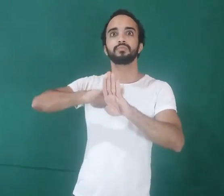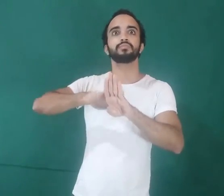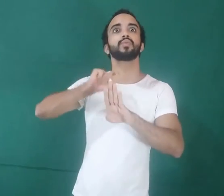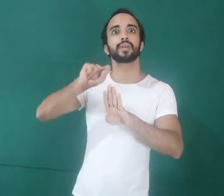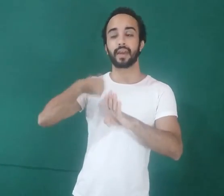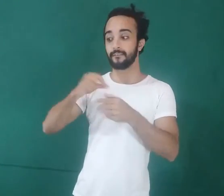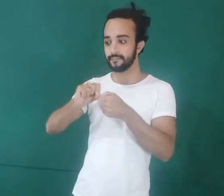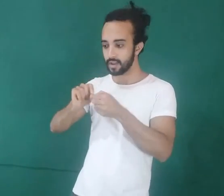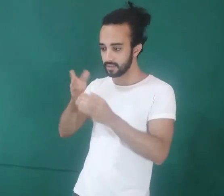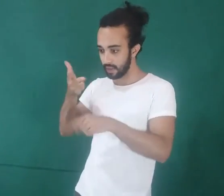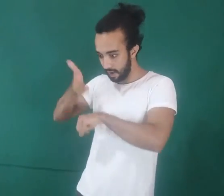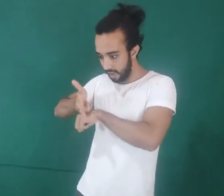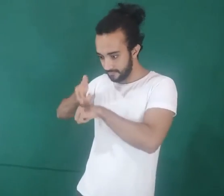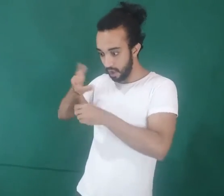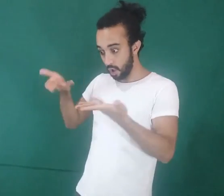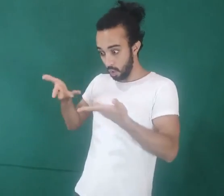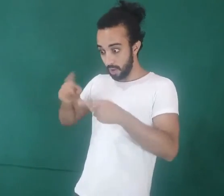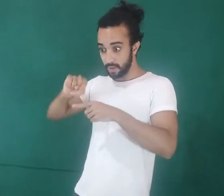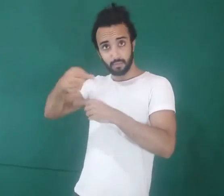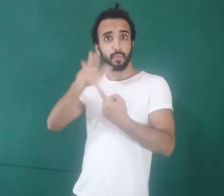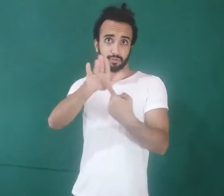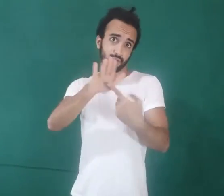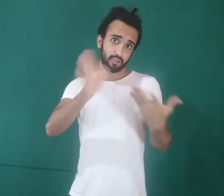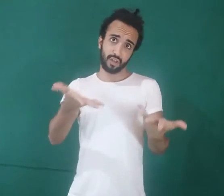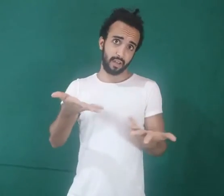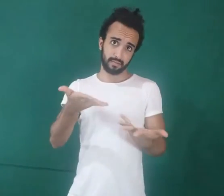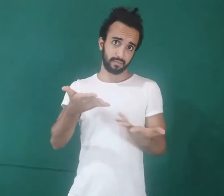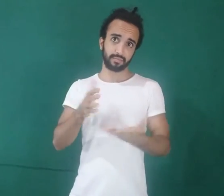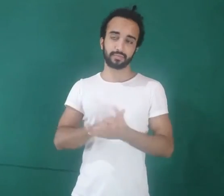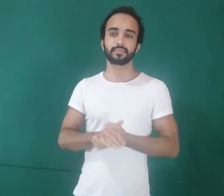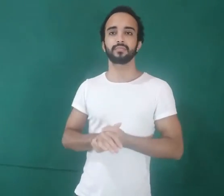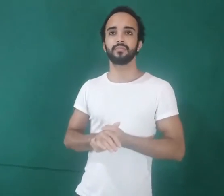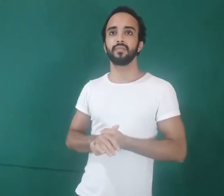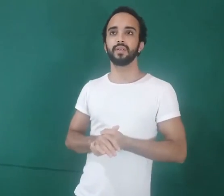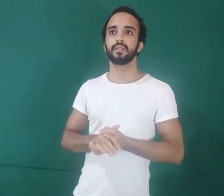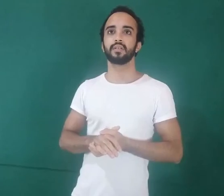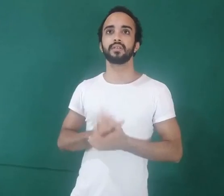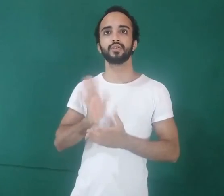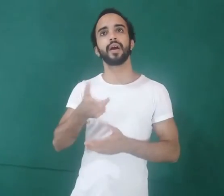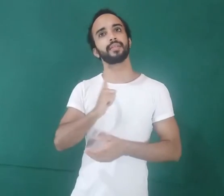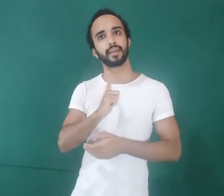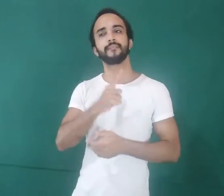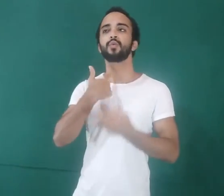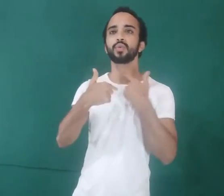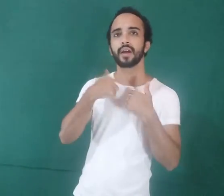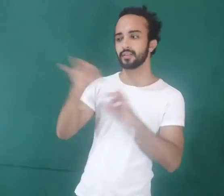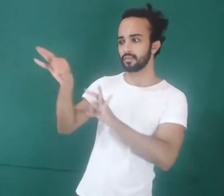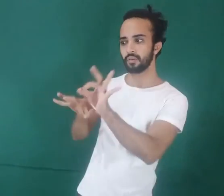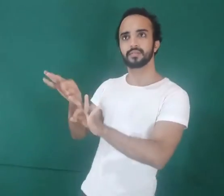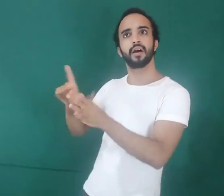da ação o fluxo de sensação não vai ser da pessoa... Existiu a confecção daquilo. Existe. Então, tipo,